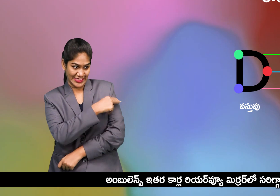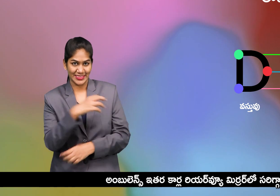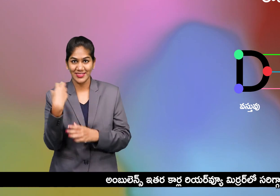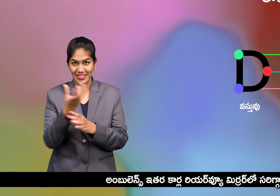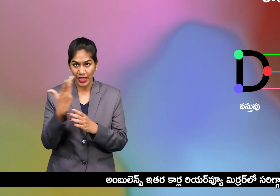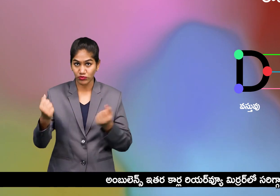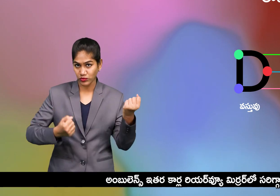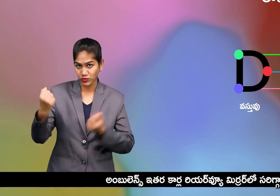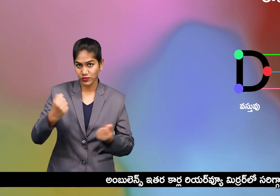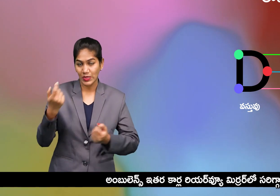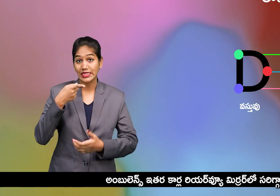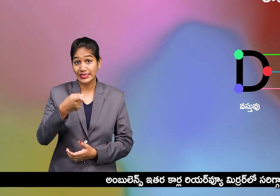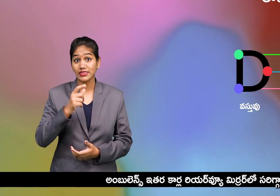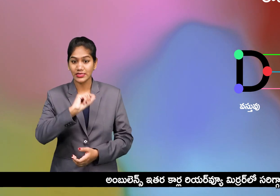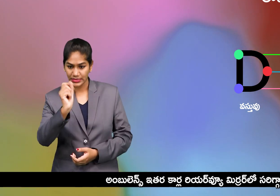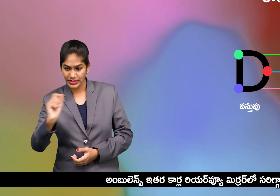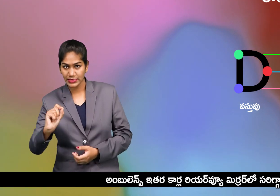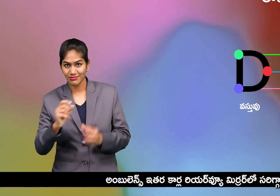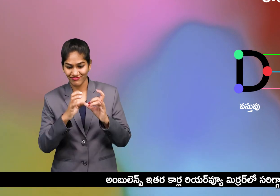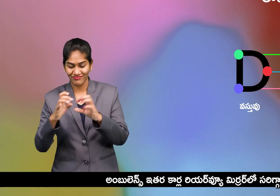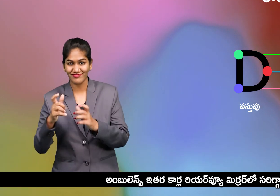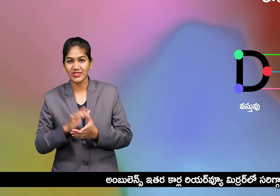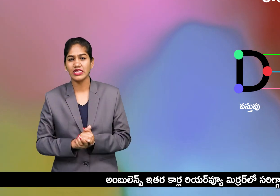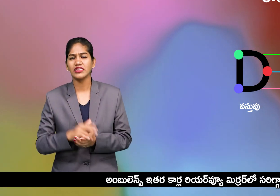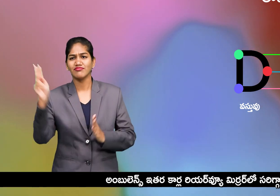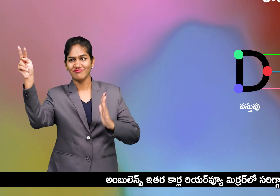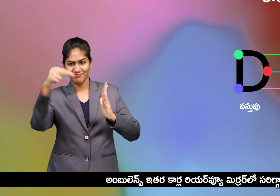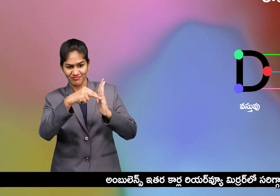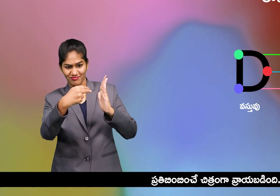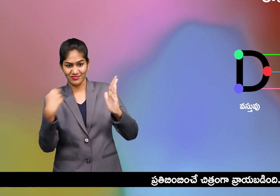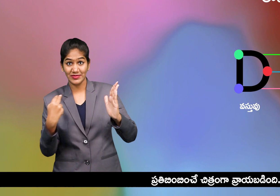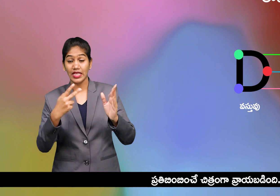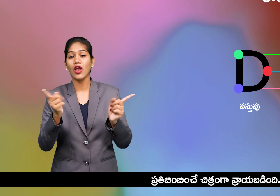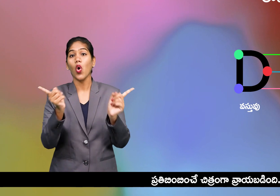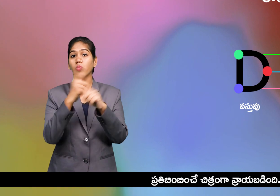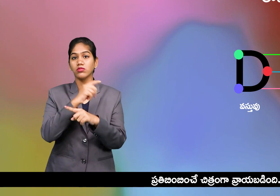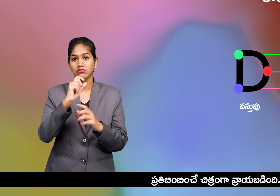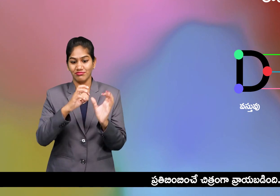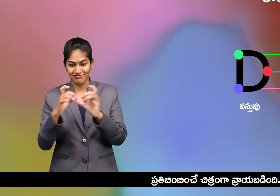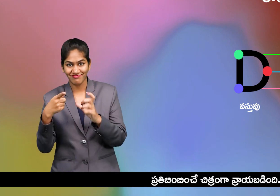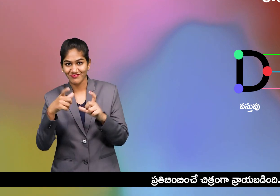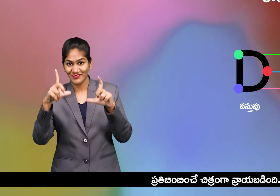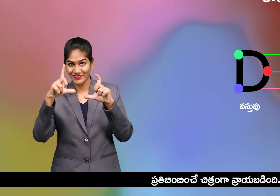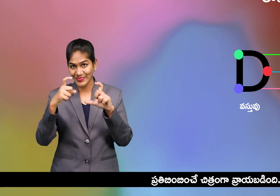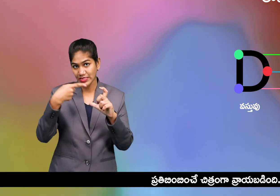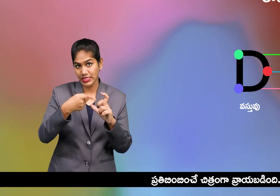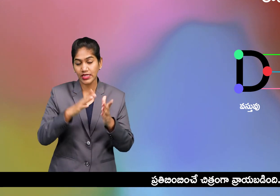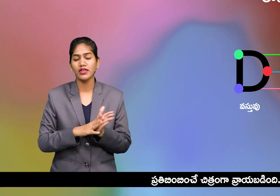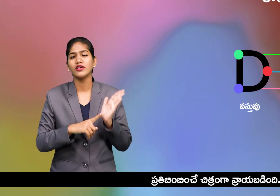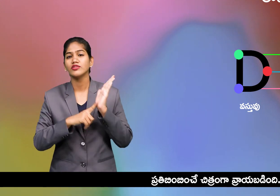అంబులెన్స్ ఇతర కార్ల రియర్ వ్యూ మిర్రర్లో సరిగ్గా చూపబడేలా ప్రతిబింబించే చిత్రంగా వ్రాయబడింది.